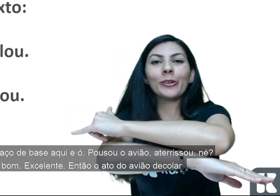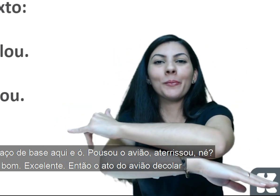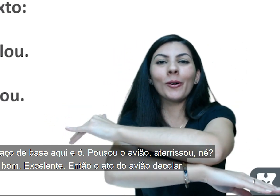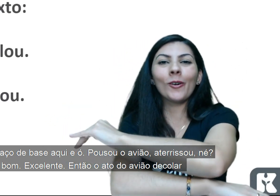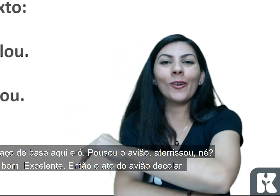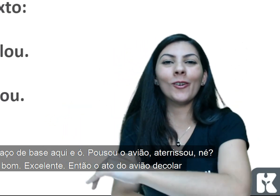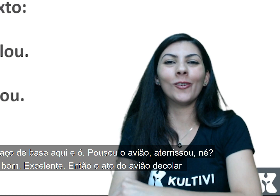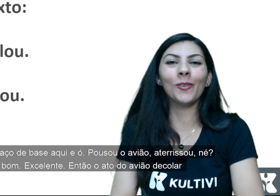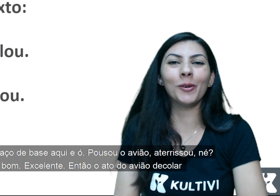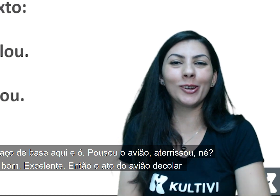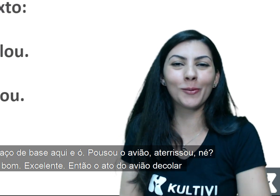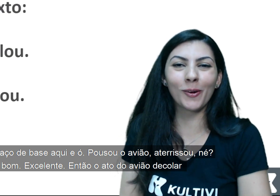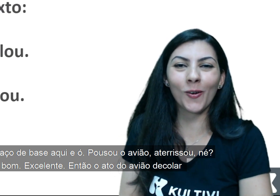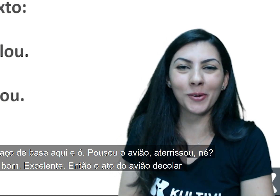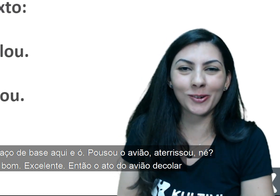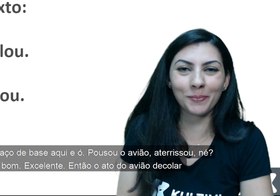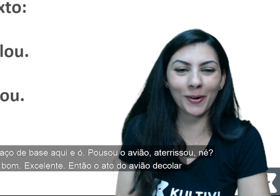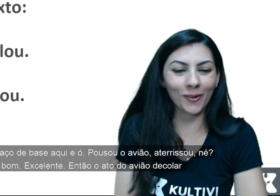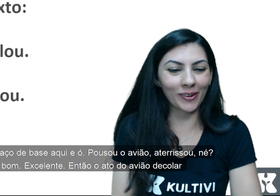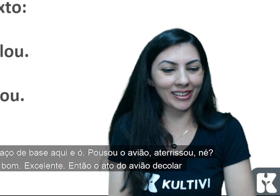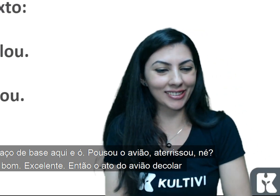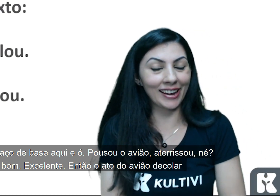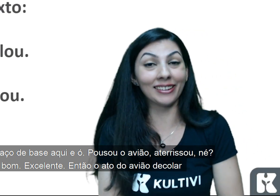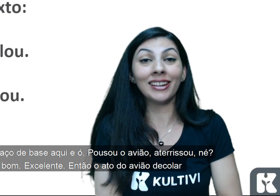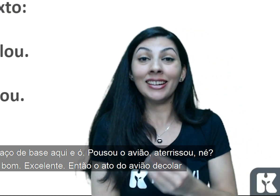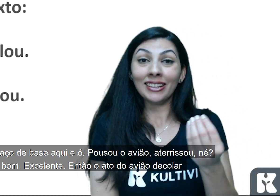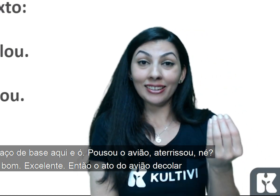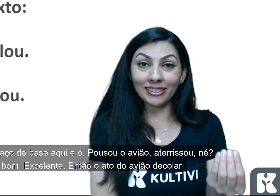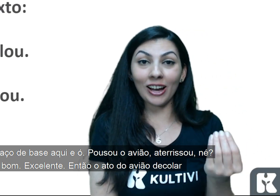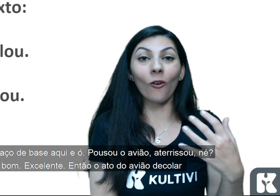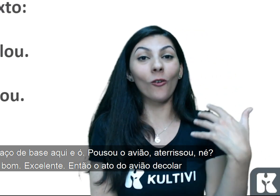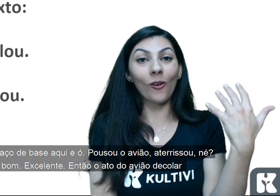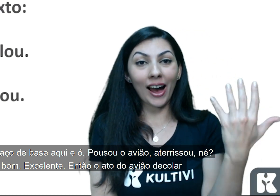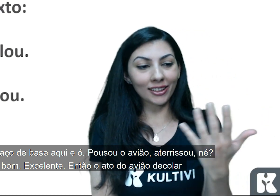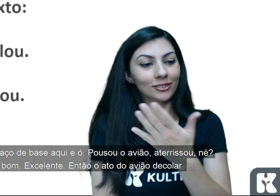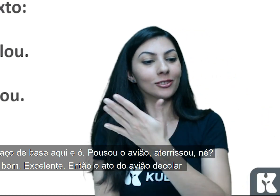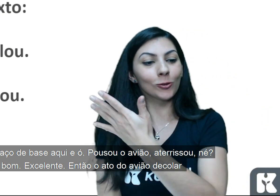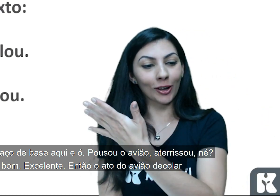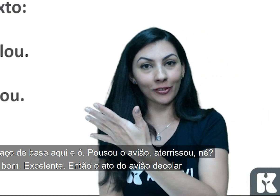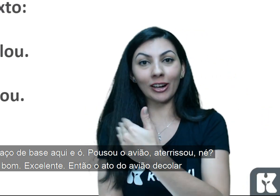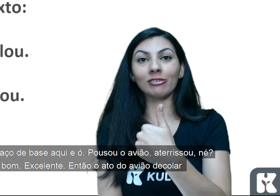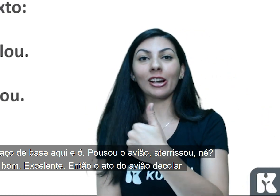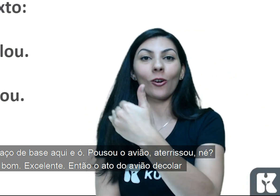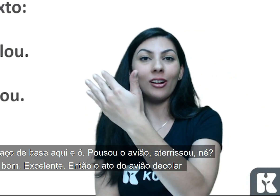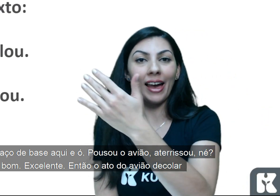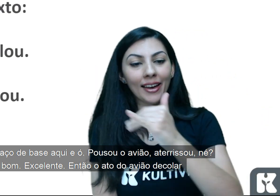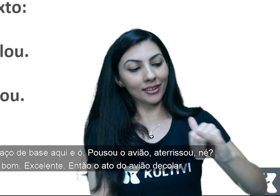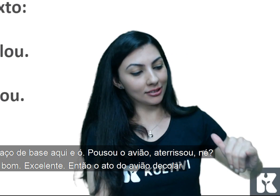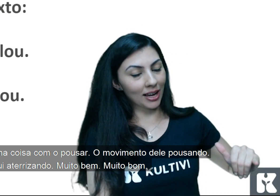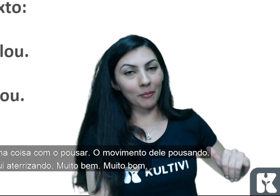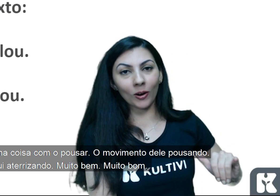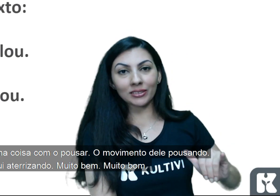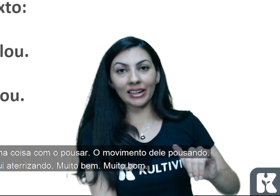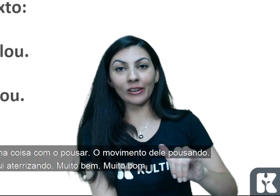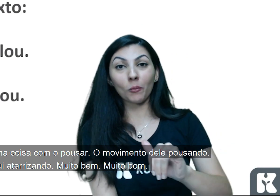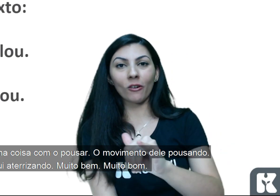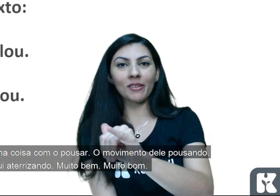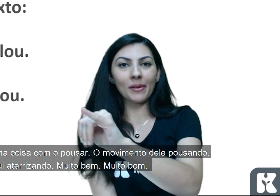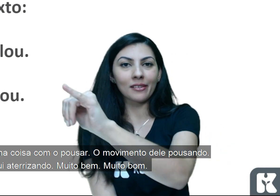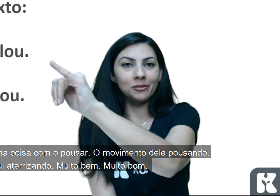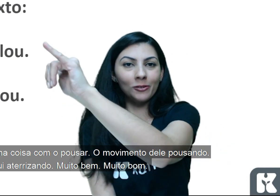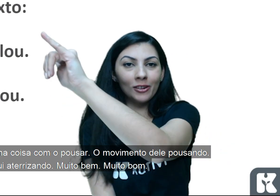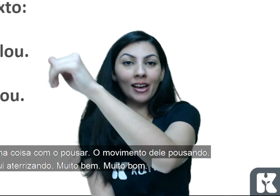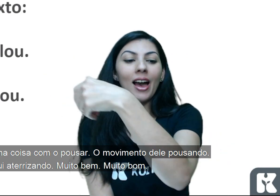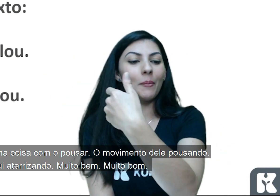Muito bom, muito bom, muito bom. Excelente. Então, o ato do avião decolar já mostra aí no